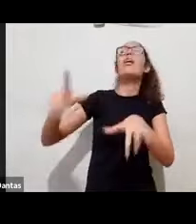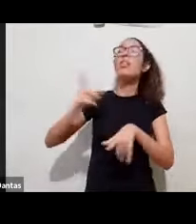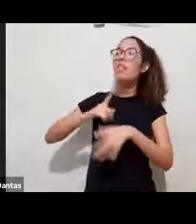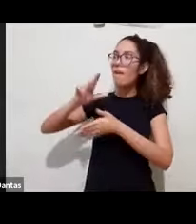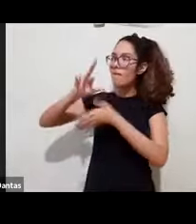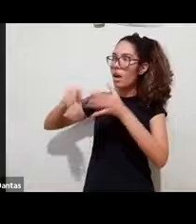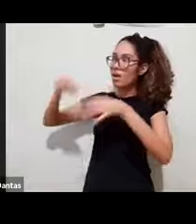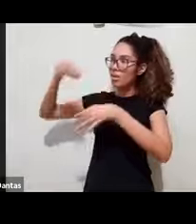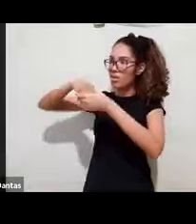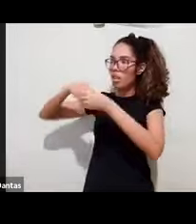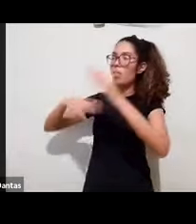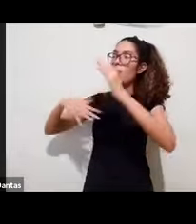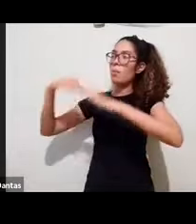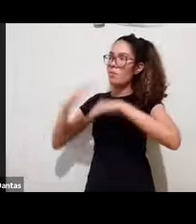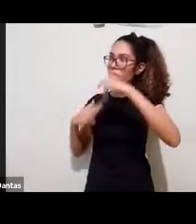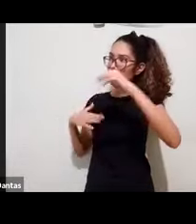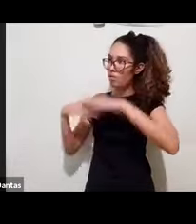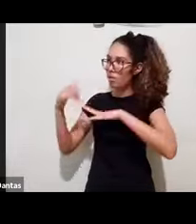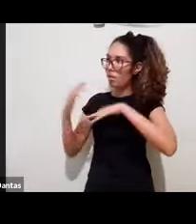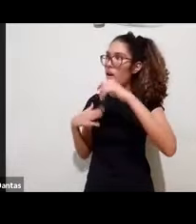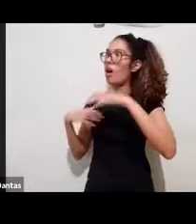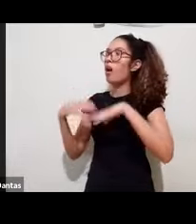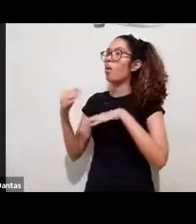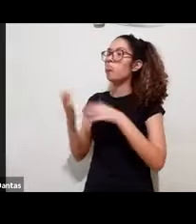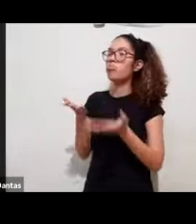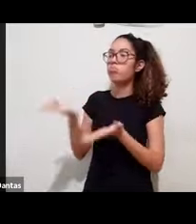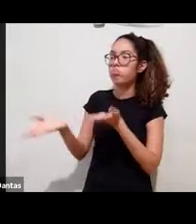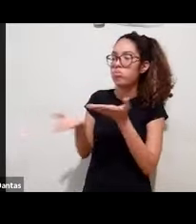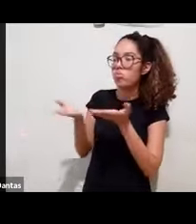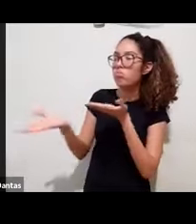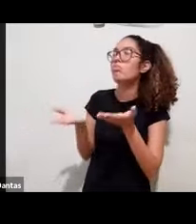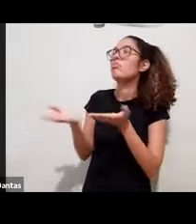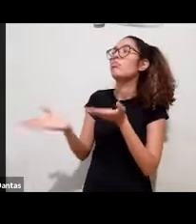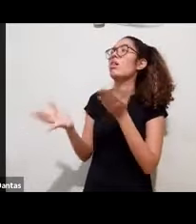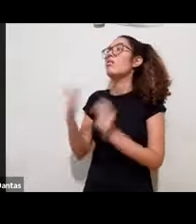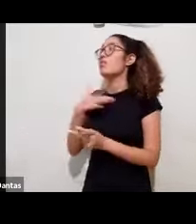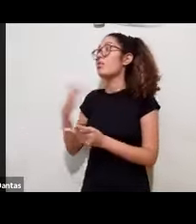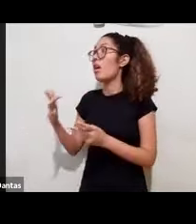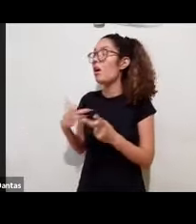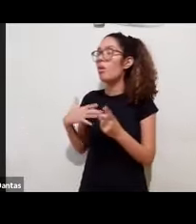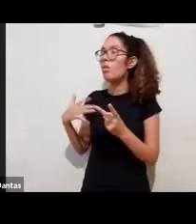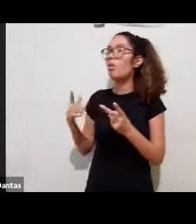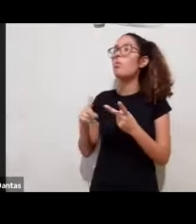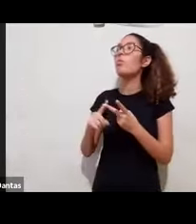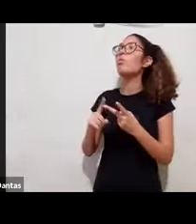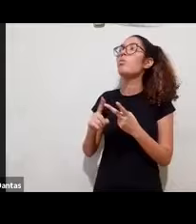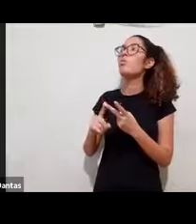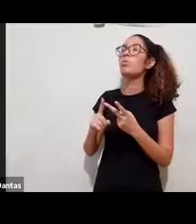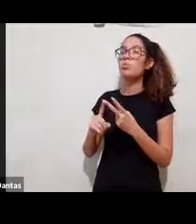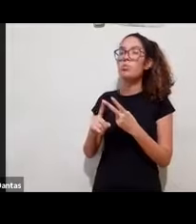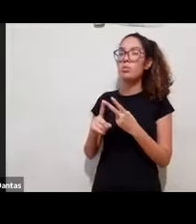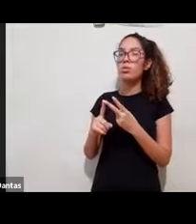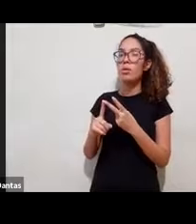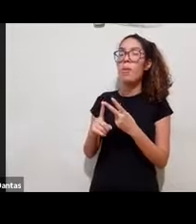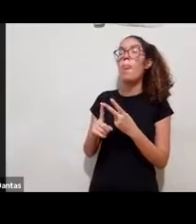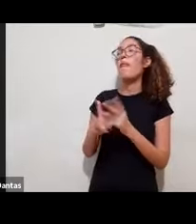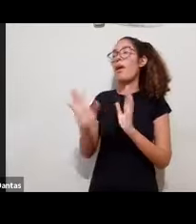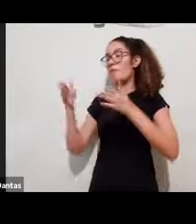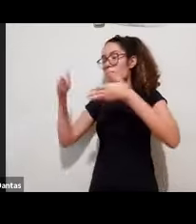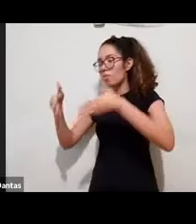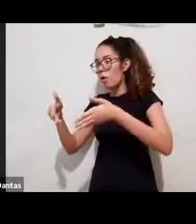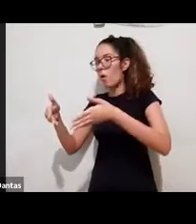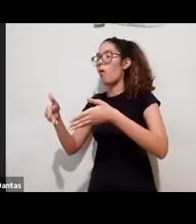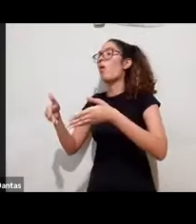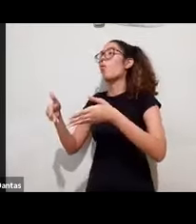gente acha que é simples, mas não é, que é na atenção primária em saúde, perpassa pela atenção especializada, até